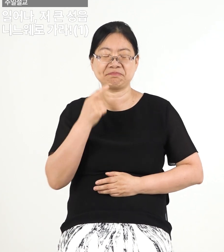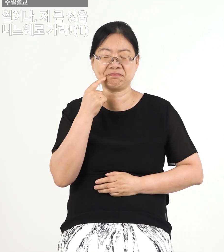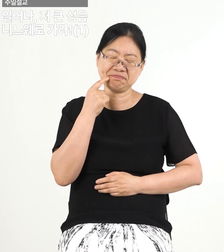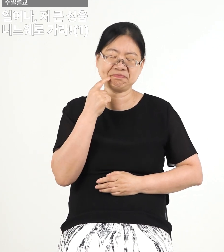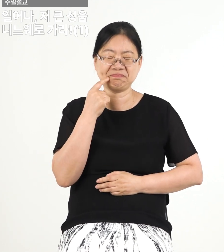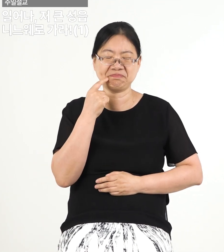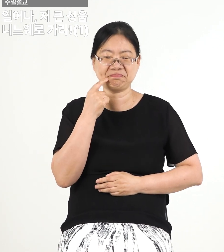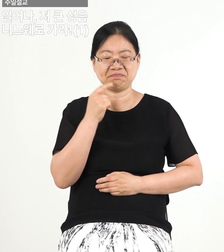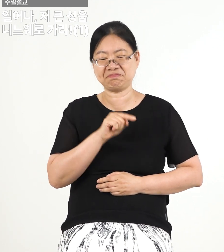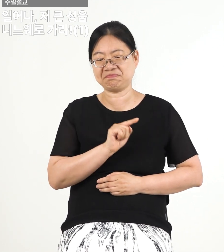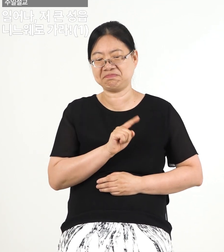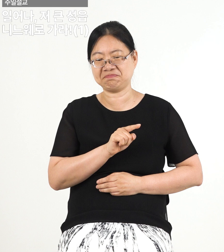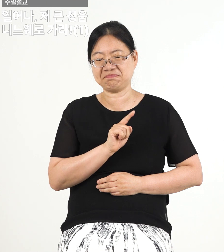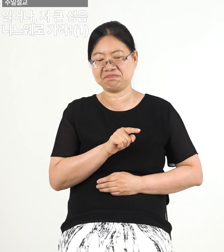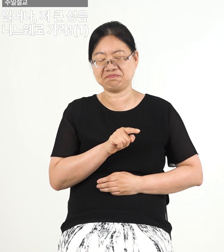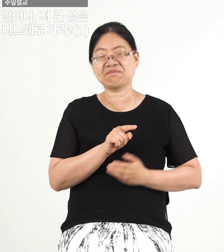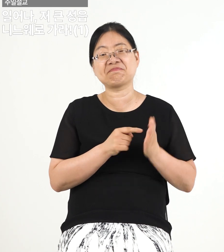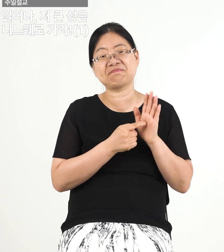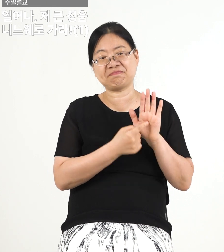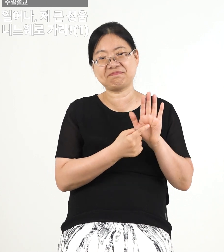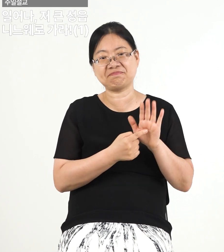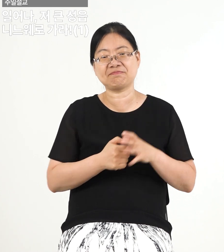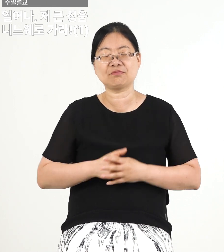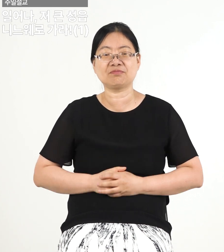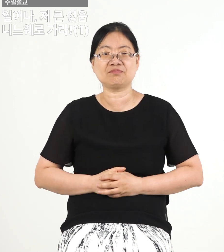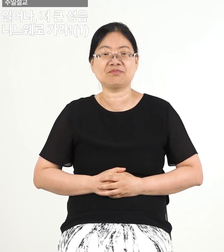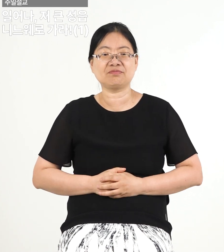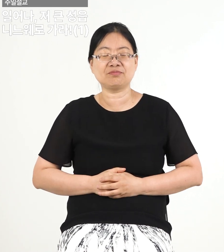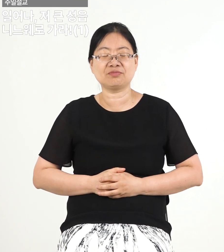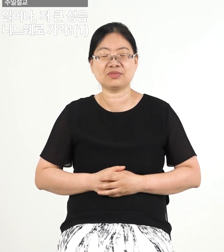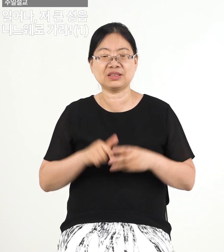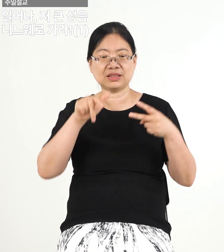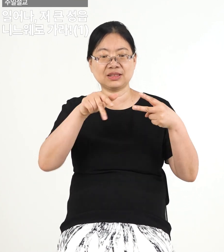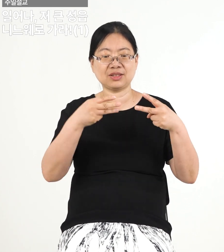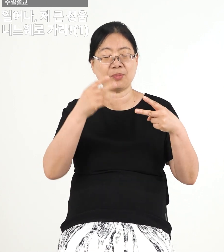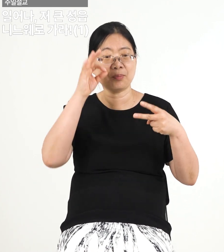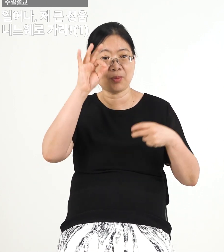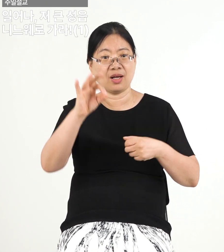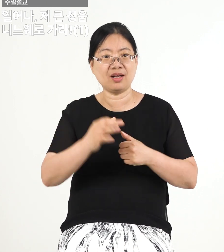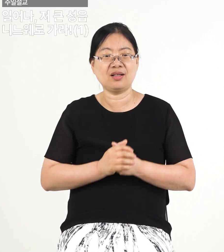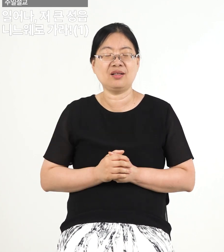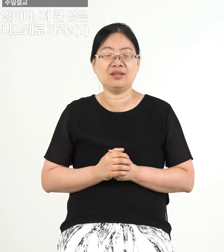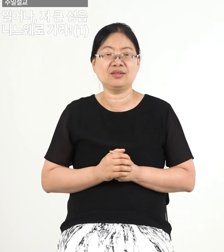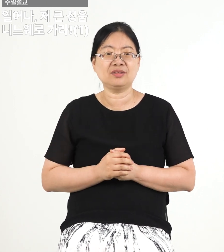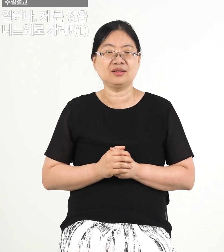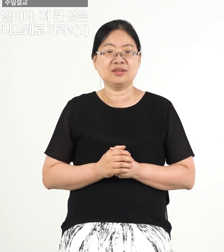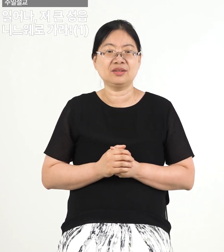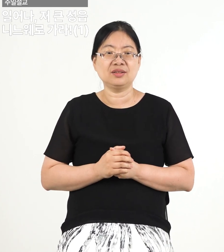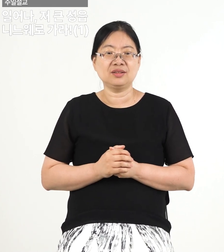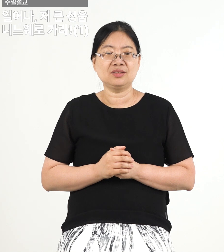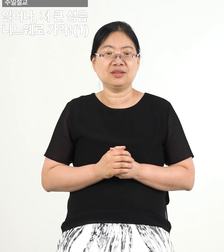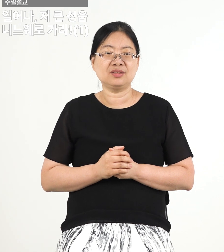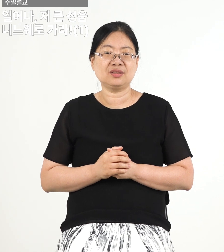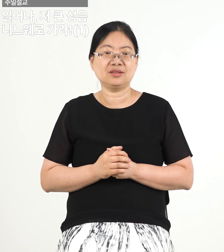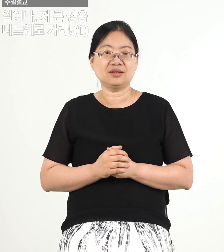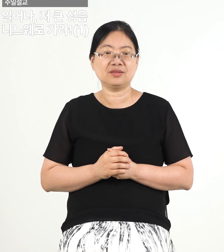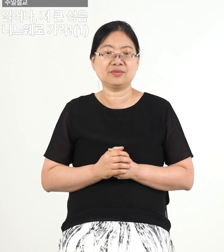씁쓸한 인물로 이제 소개가 됩니다. 자, 2절을 한번 보십시다.